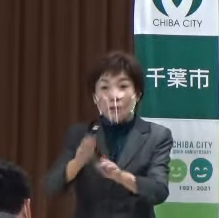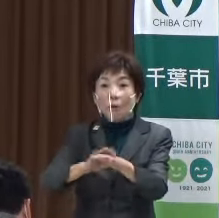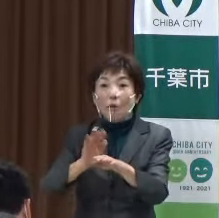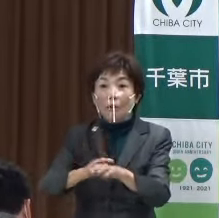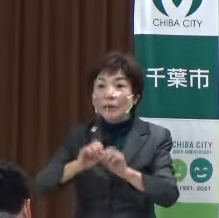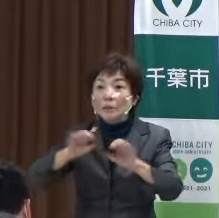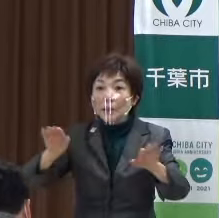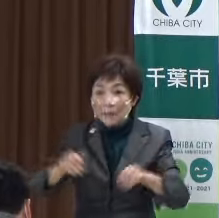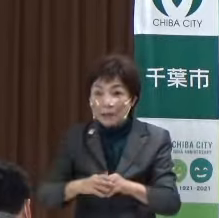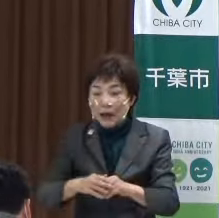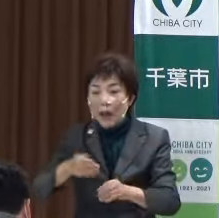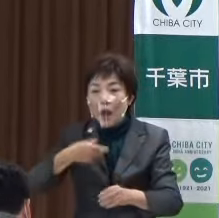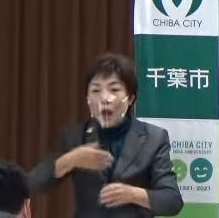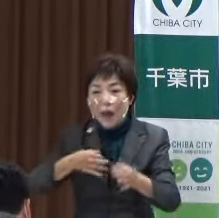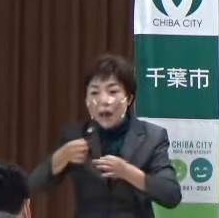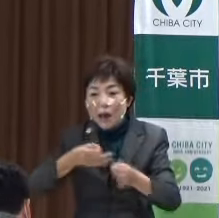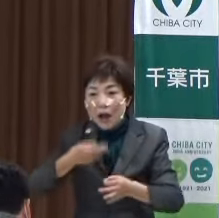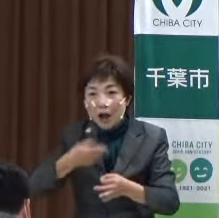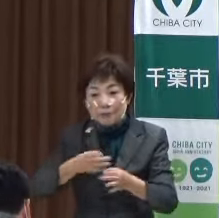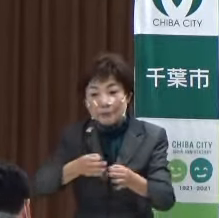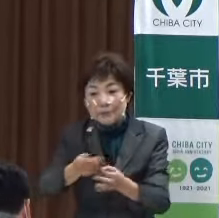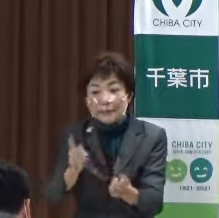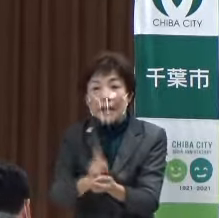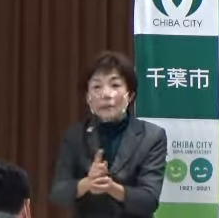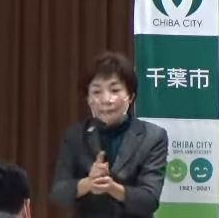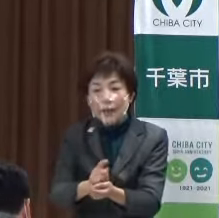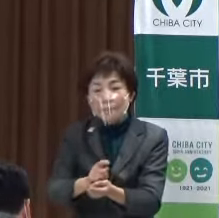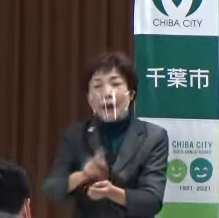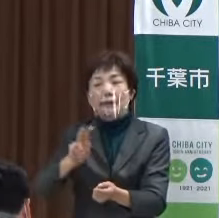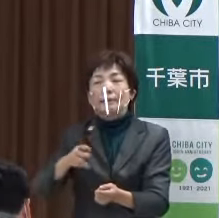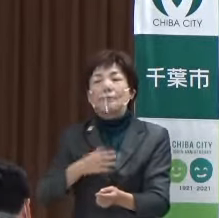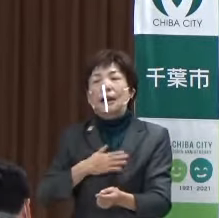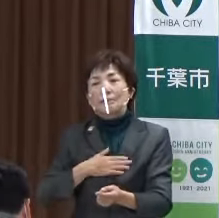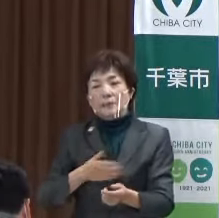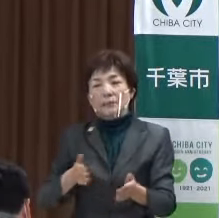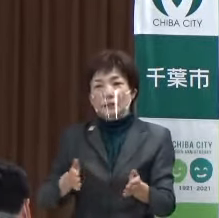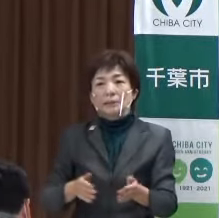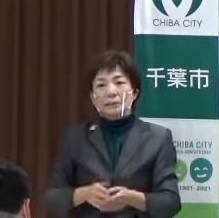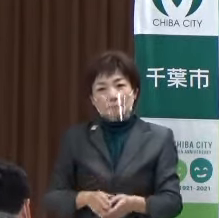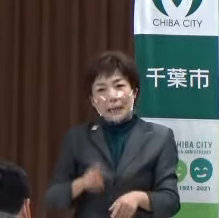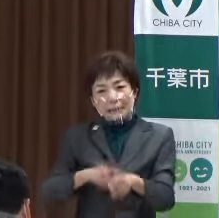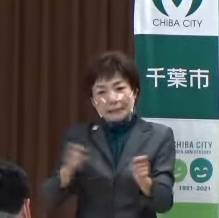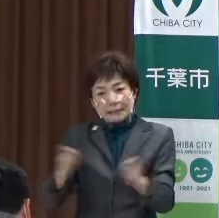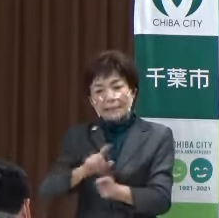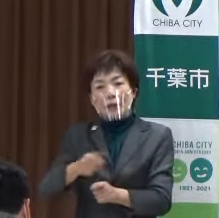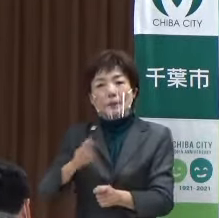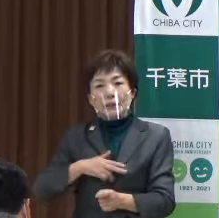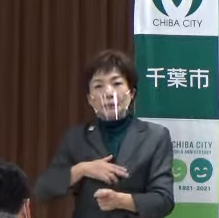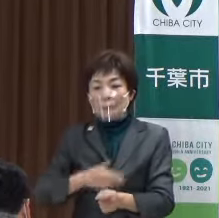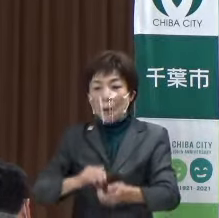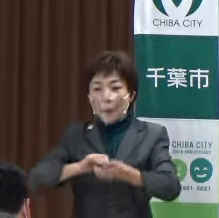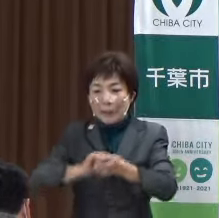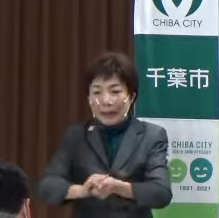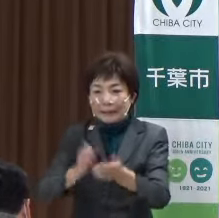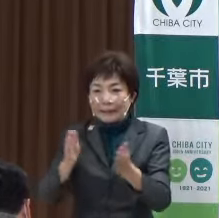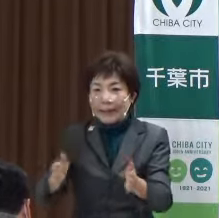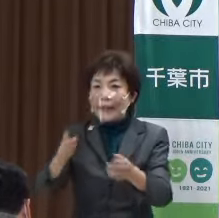ので、飲食店に対するそうした措置というのは一定程度理解をしますけれども、非常に限定